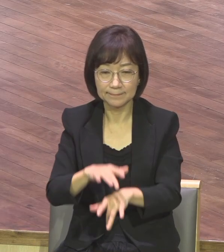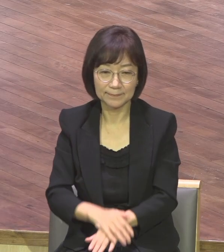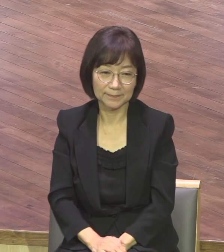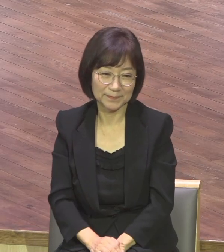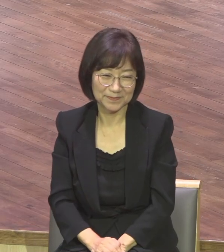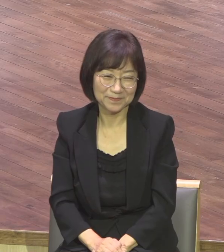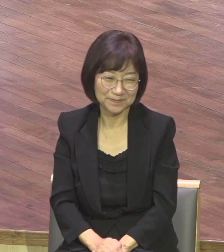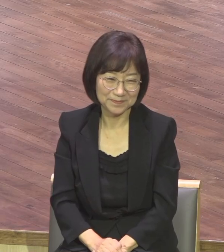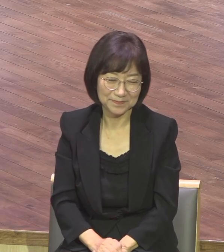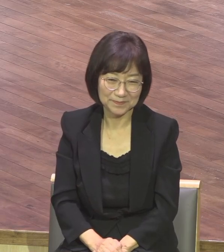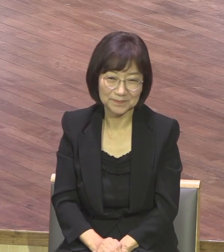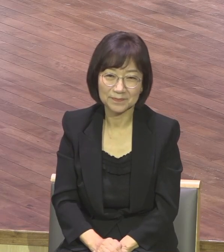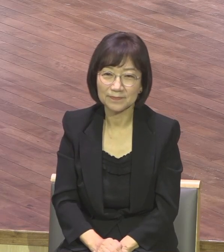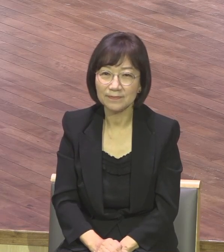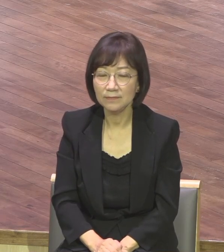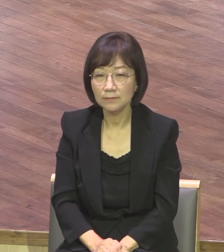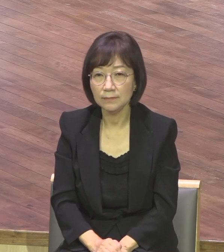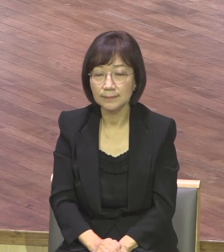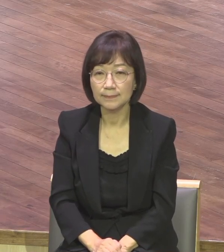아무런 증거 없도록.